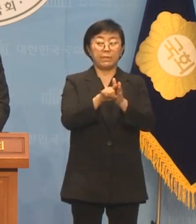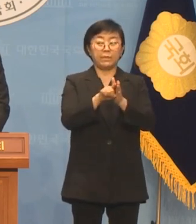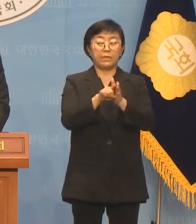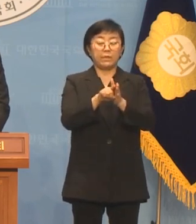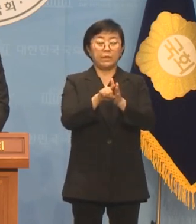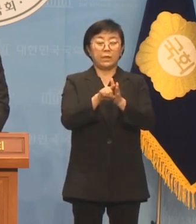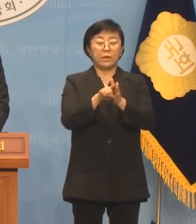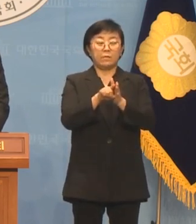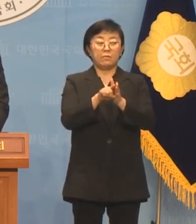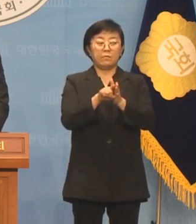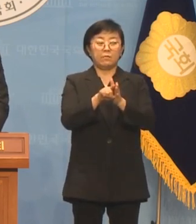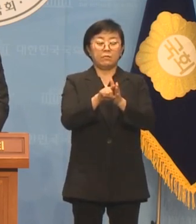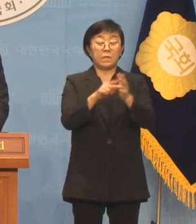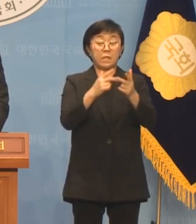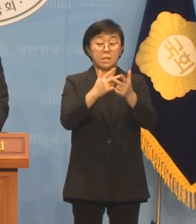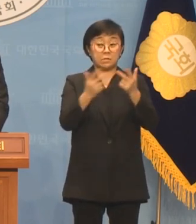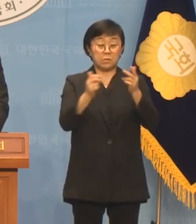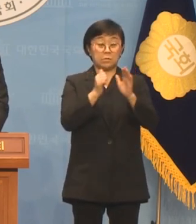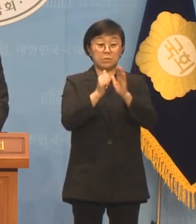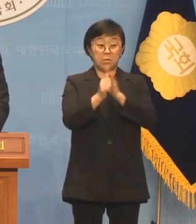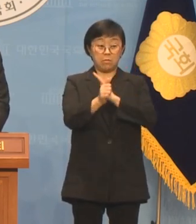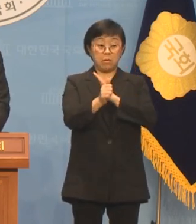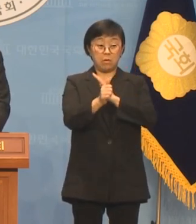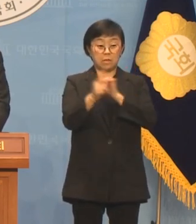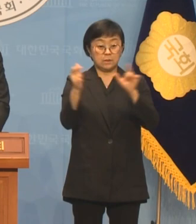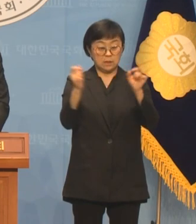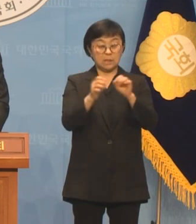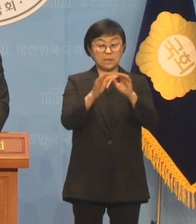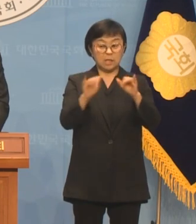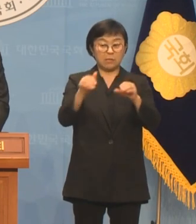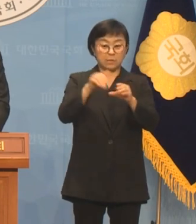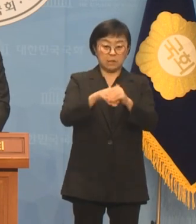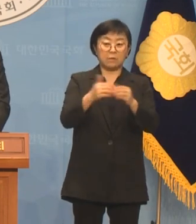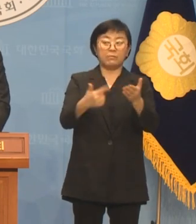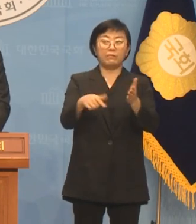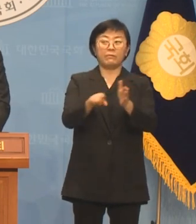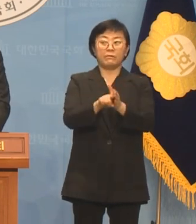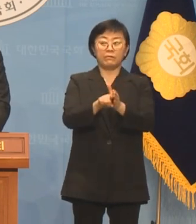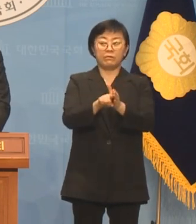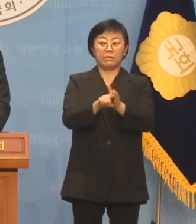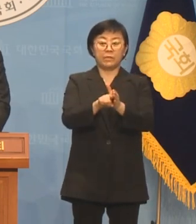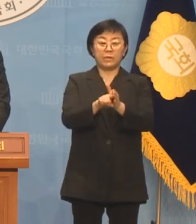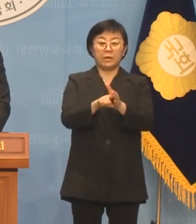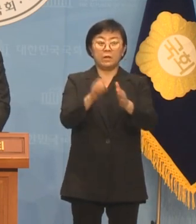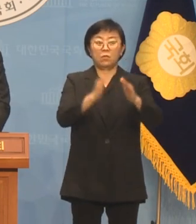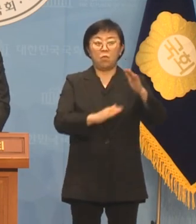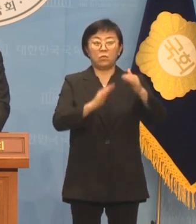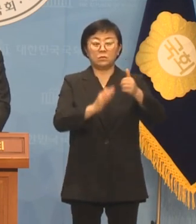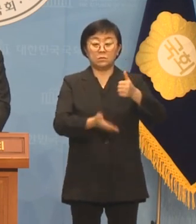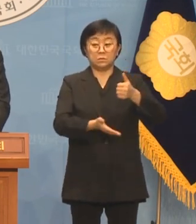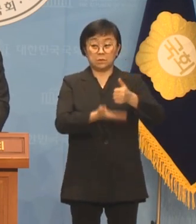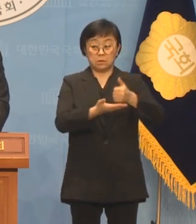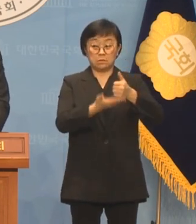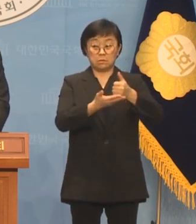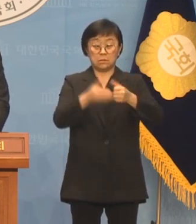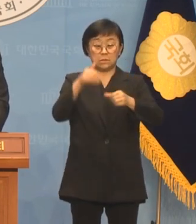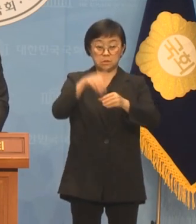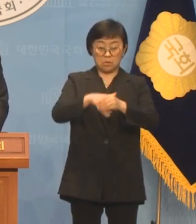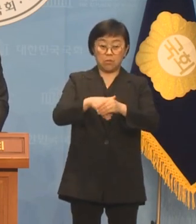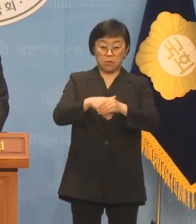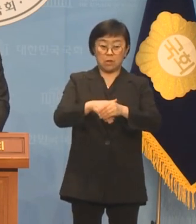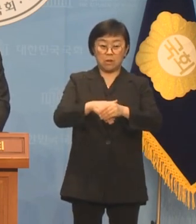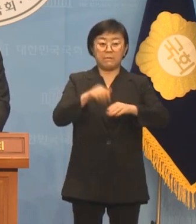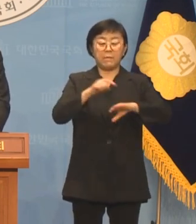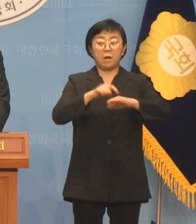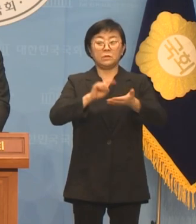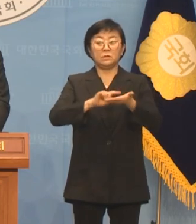지키려는 이재명 대표 측근 신기를 하기 위한 이런 공천이다라는 선거의 본심을 드러낸